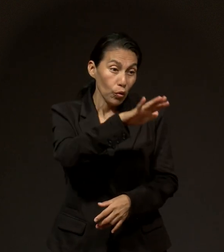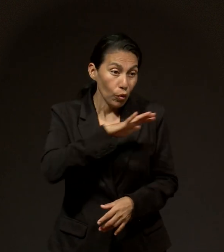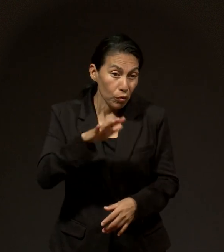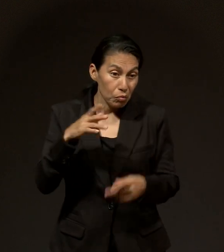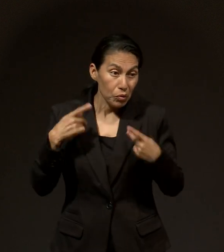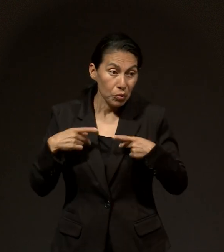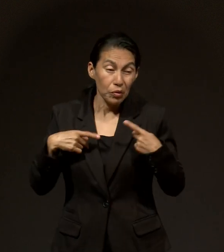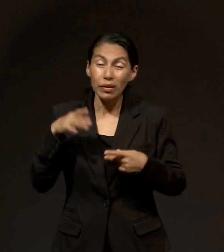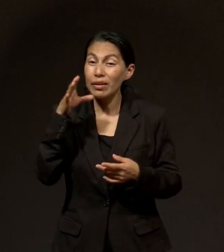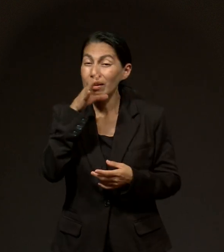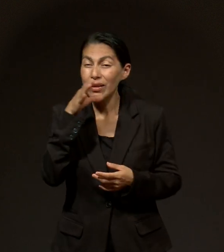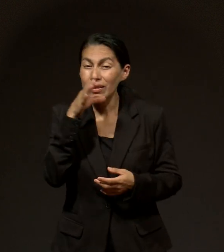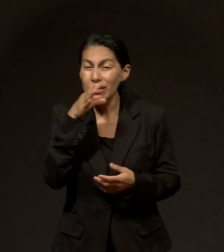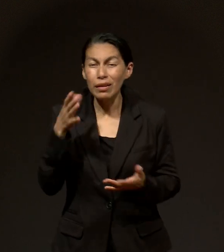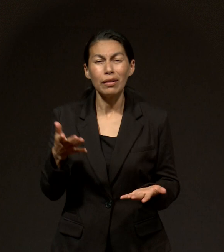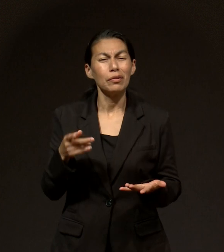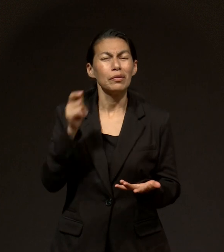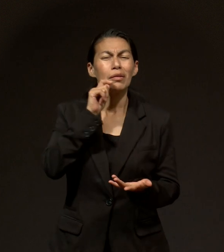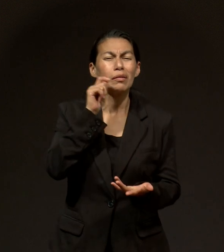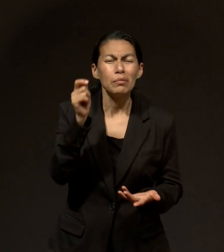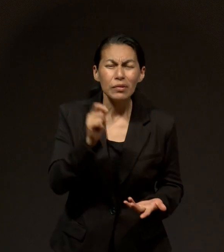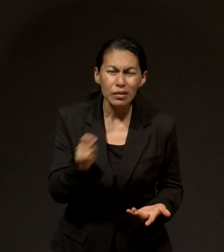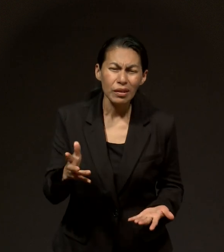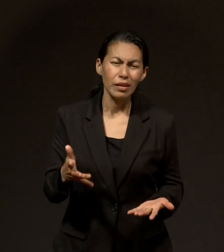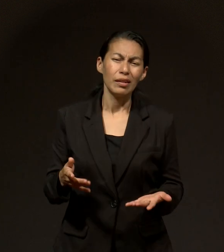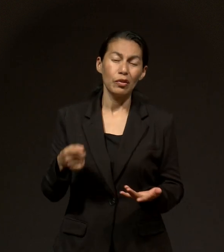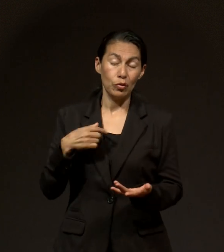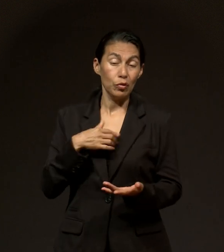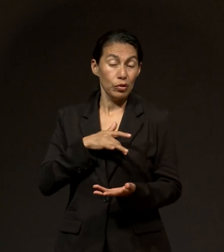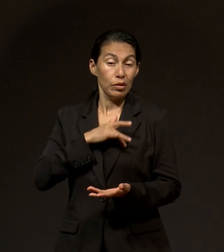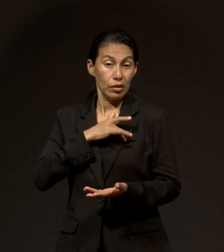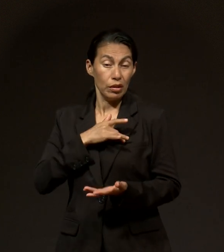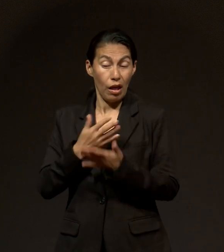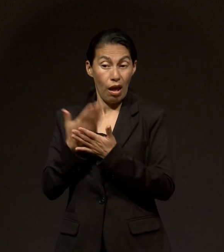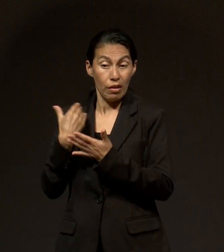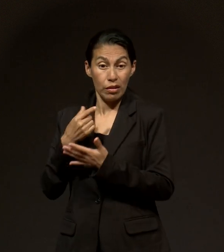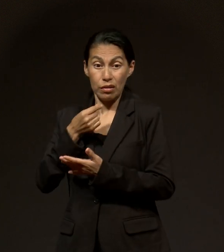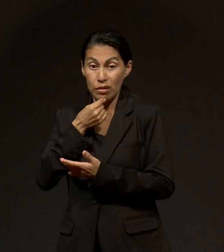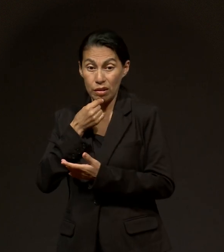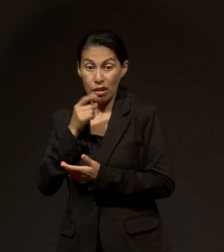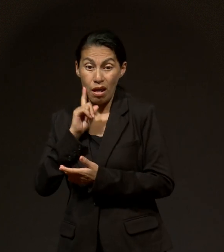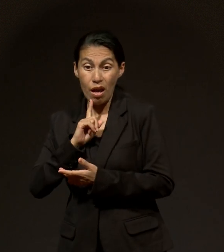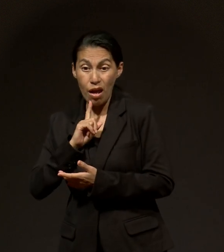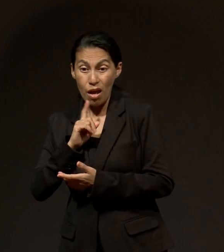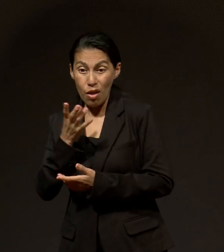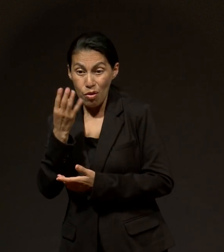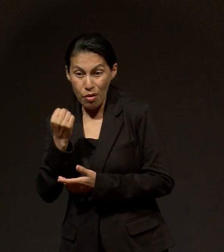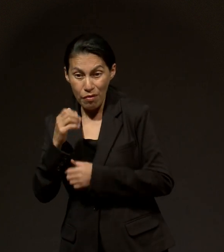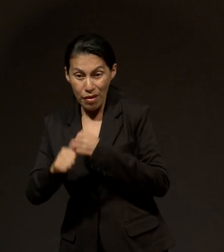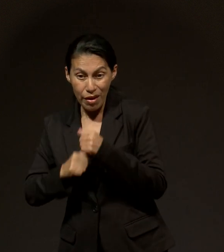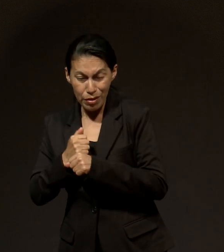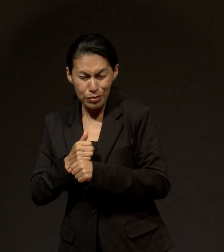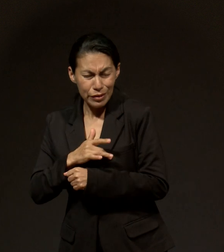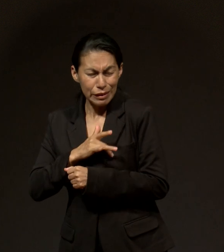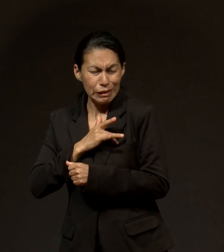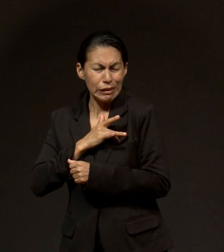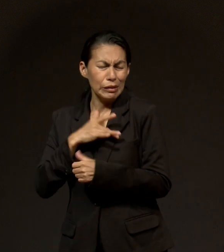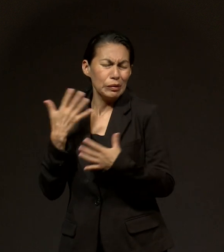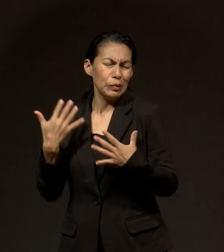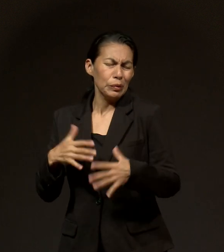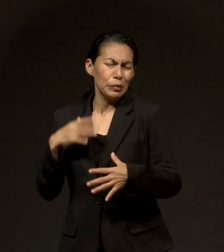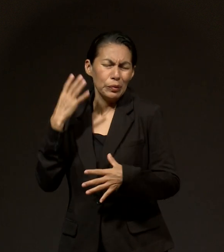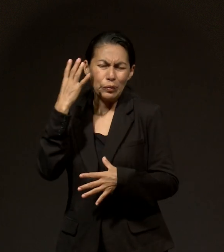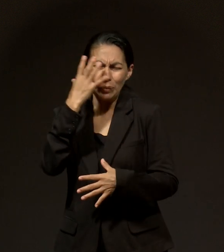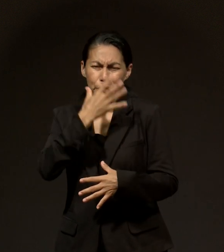de cristianismo. Yo así lo sentía en ese momento, en esa edad de nueve años. O sea, a tu tierna